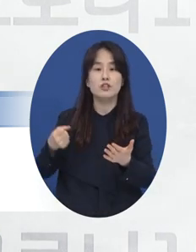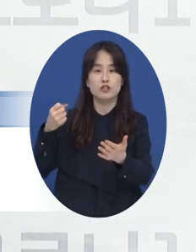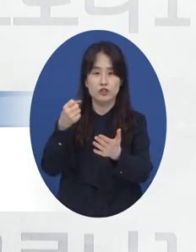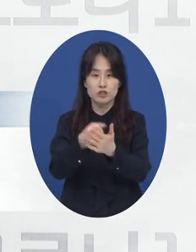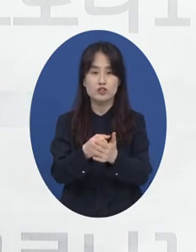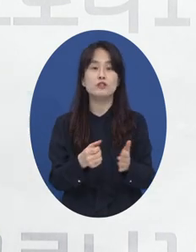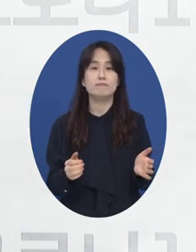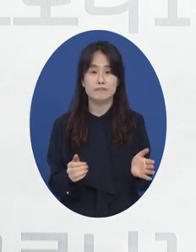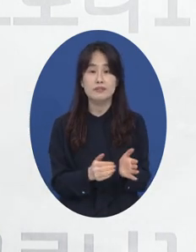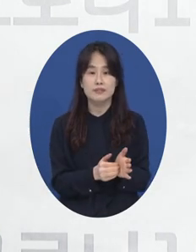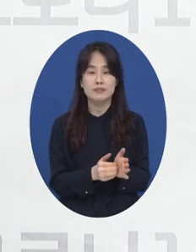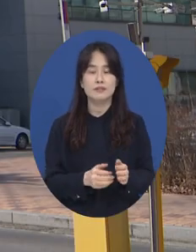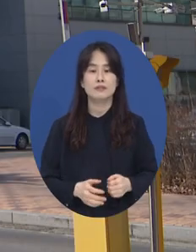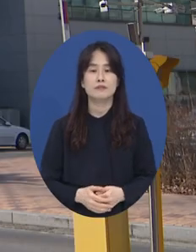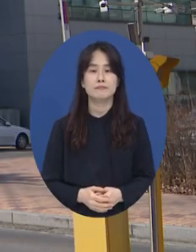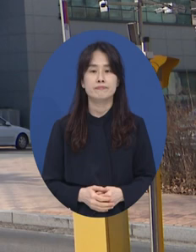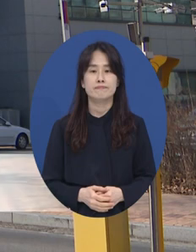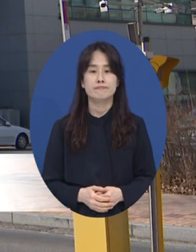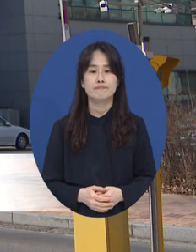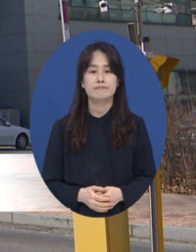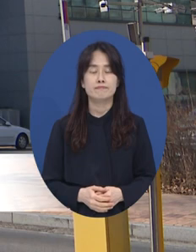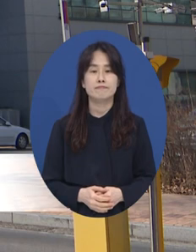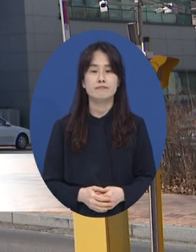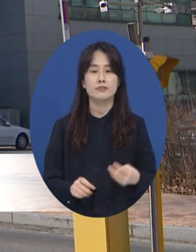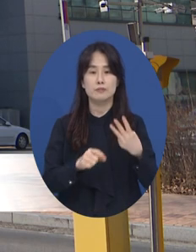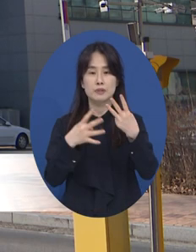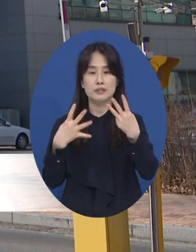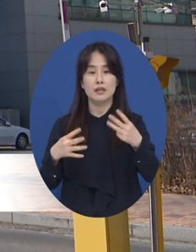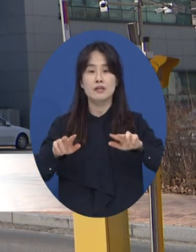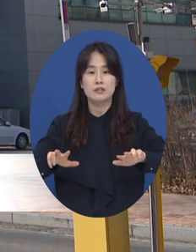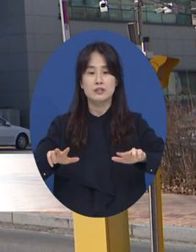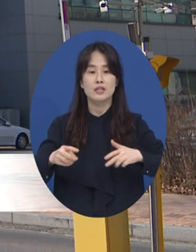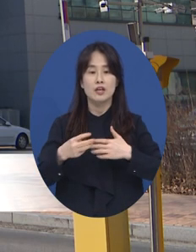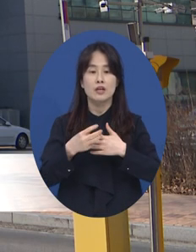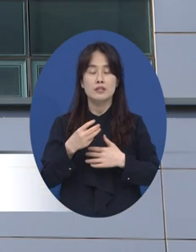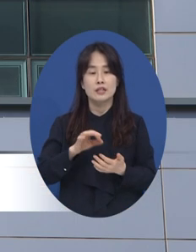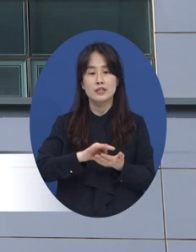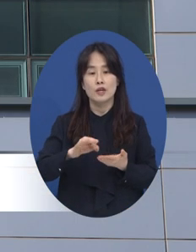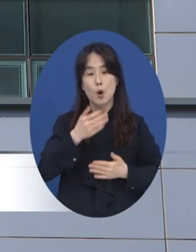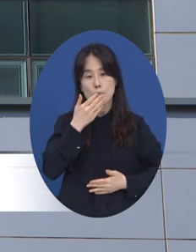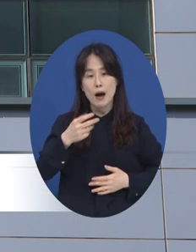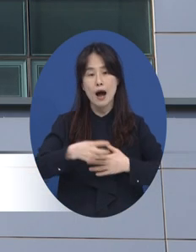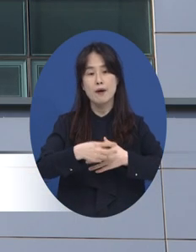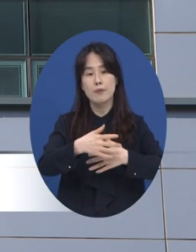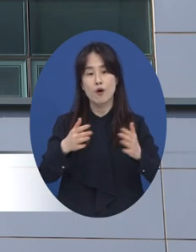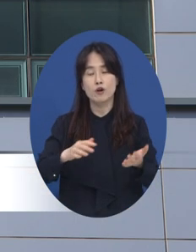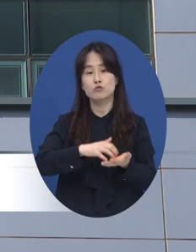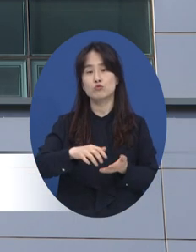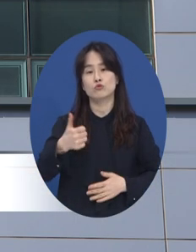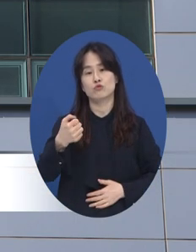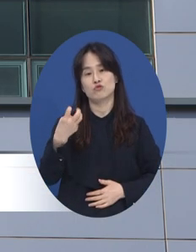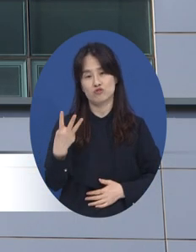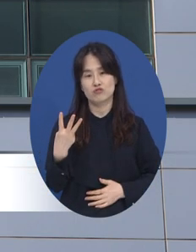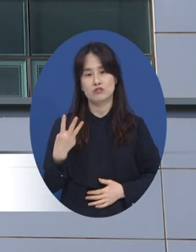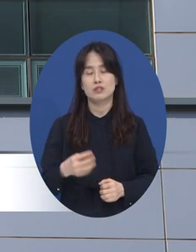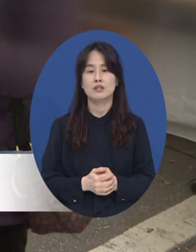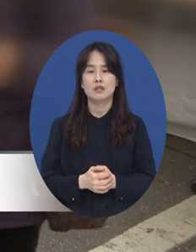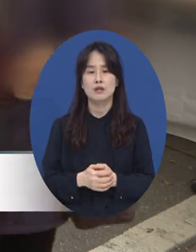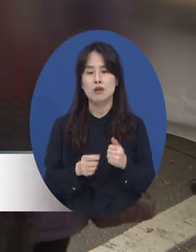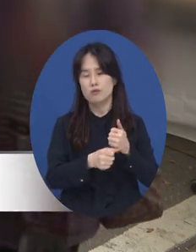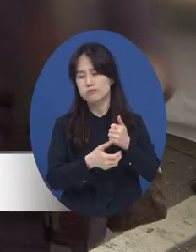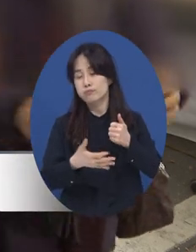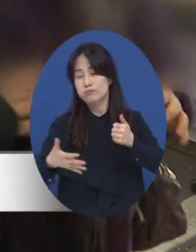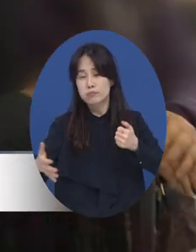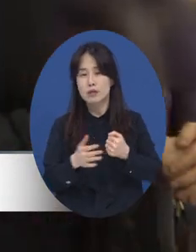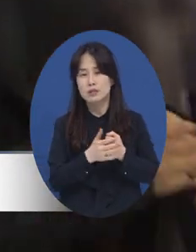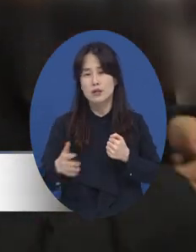하기로 결정하였습니다 3월 4일 현재 경기 둔 의가 용병 상은 53개 병상 사퇴 확산으로 인한